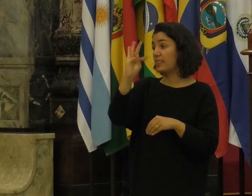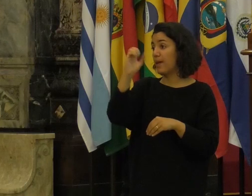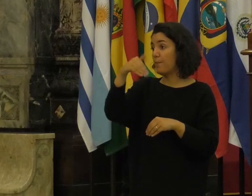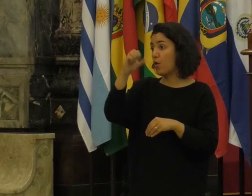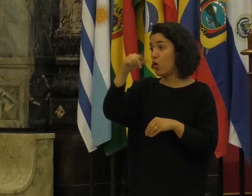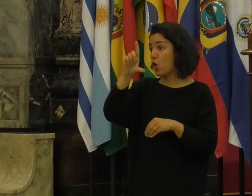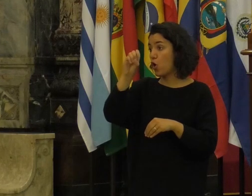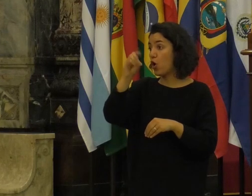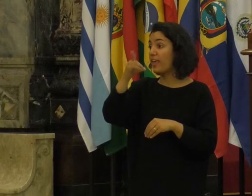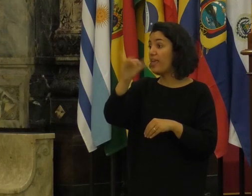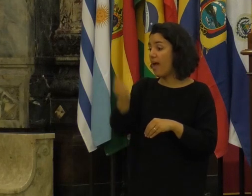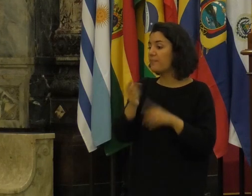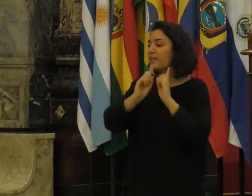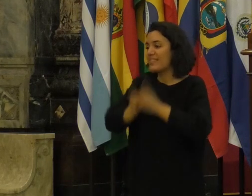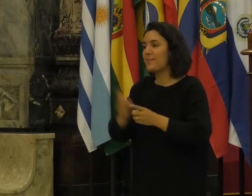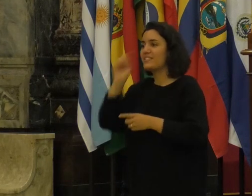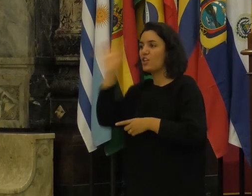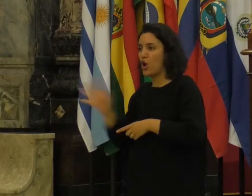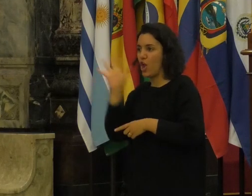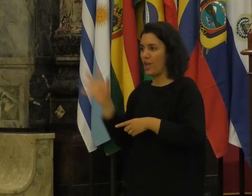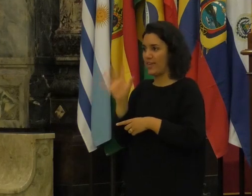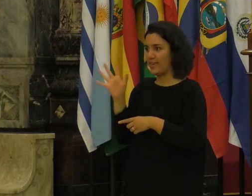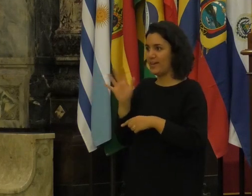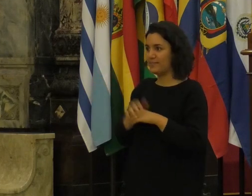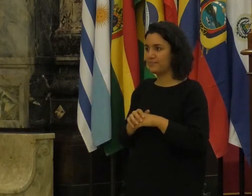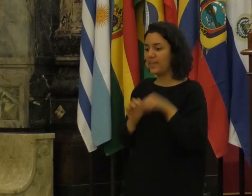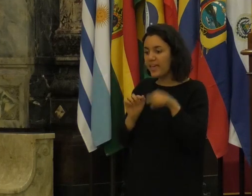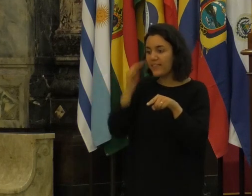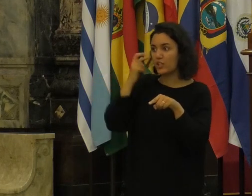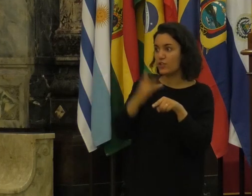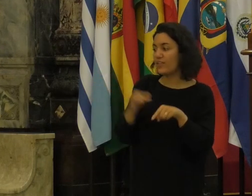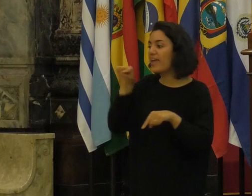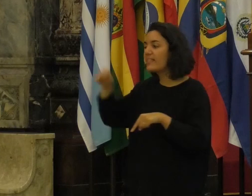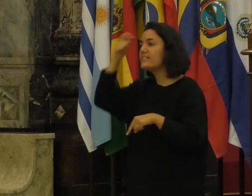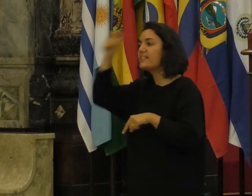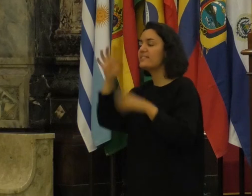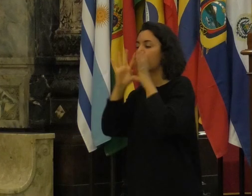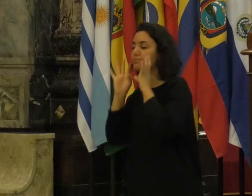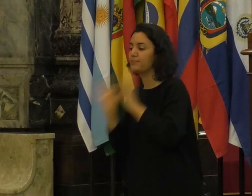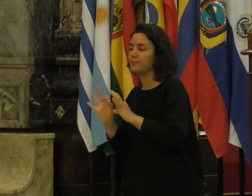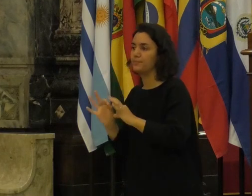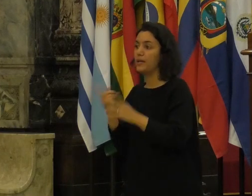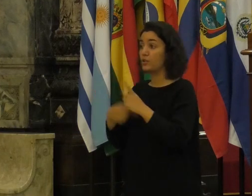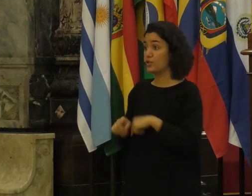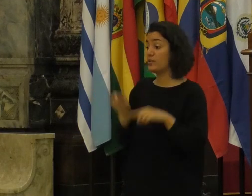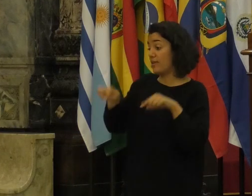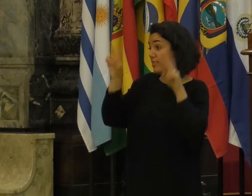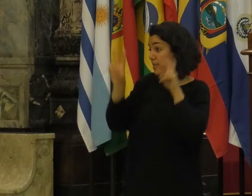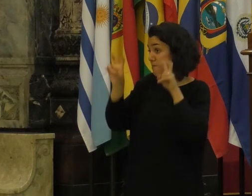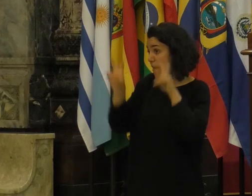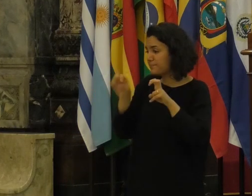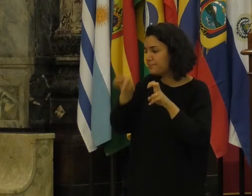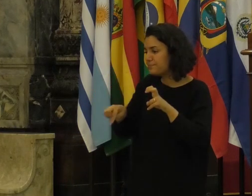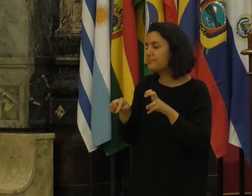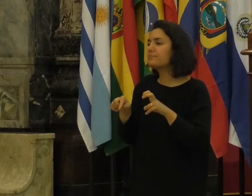de la filosofía, y la psicología, como ciencia particular. El tema rebasa ampliamente